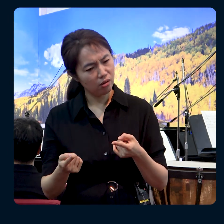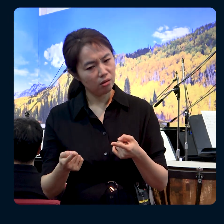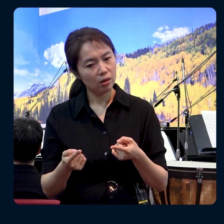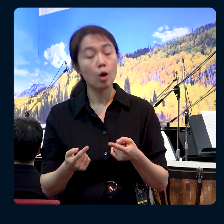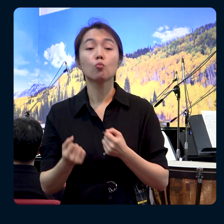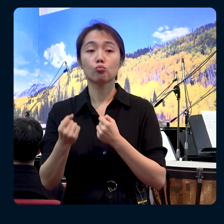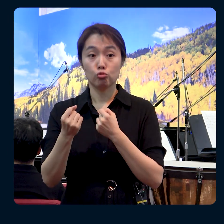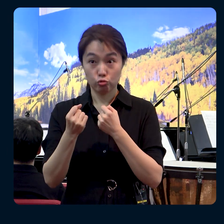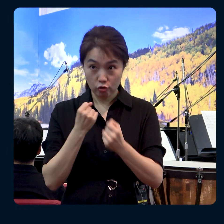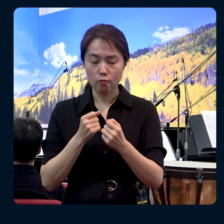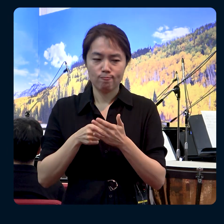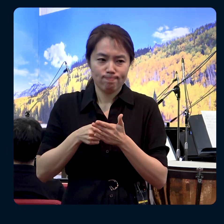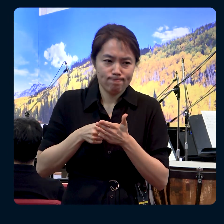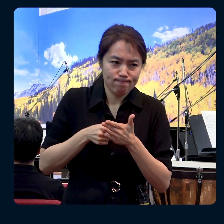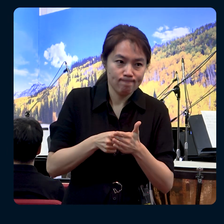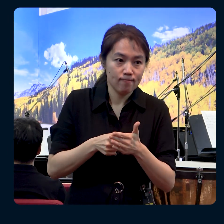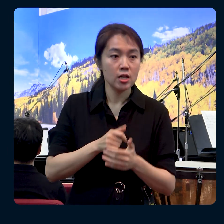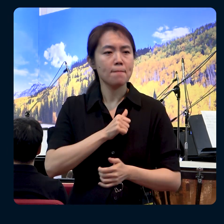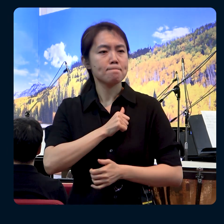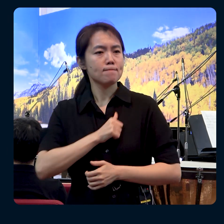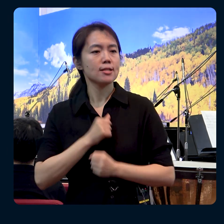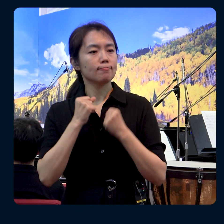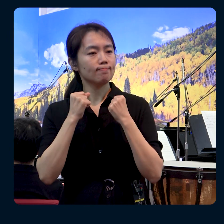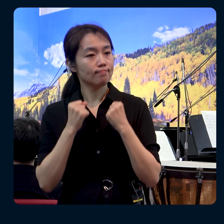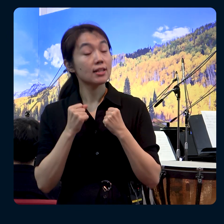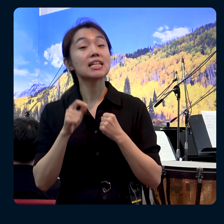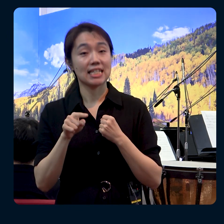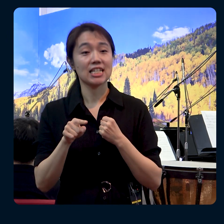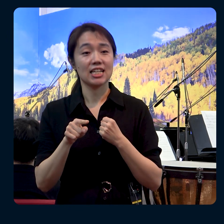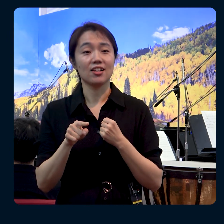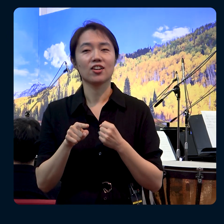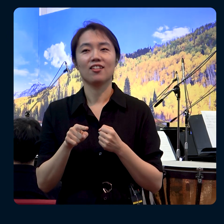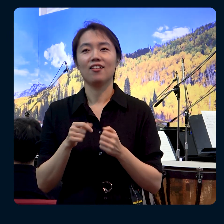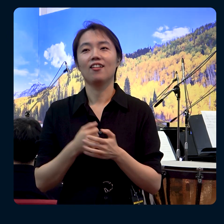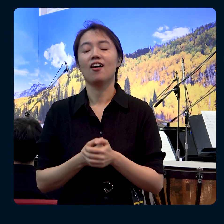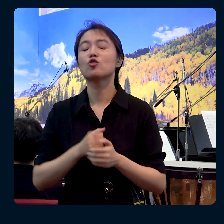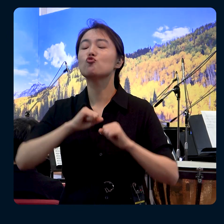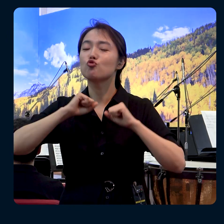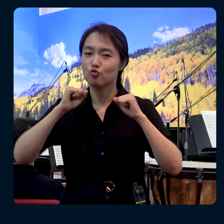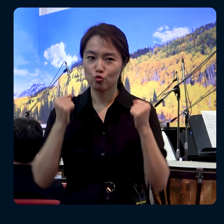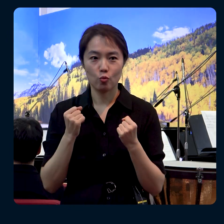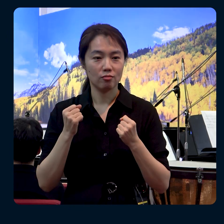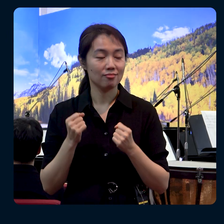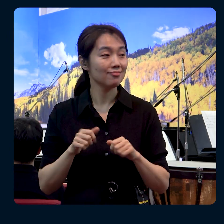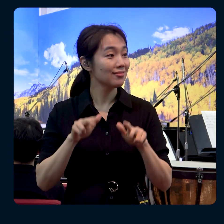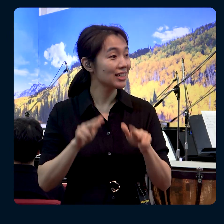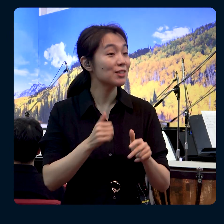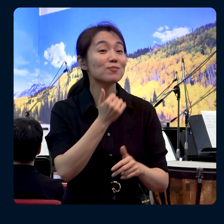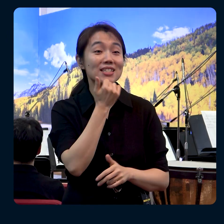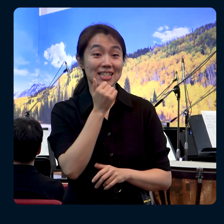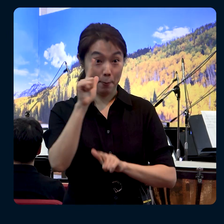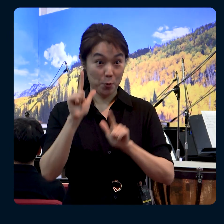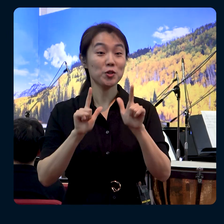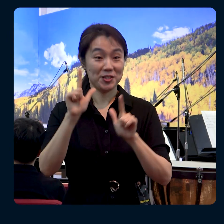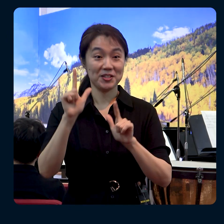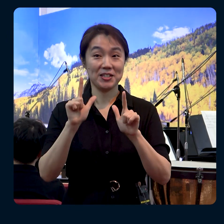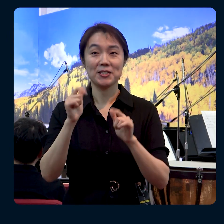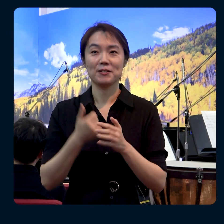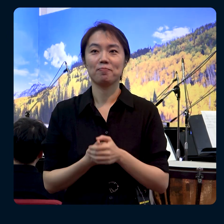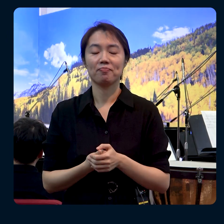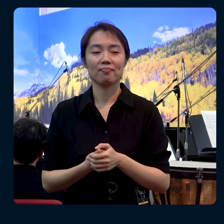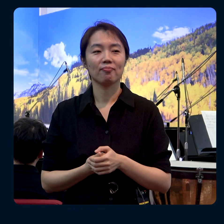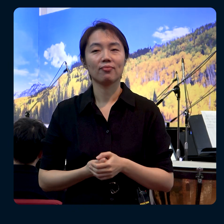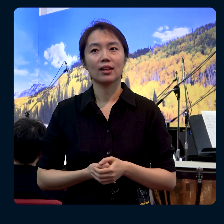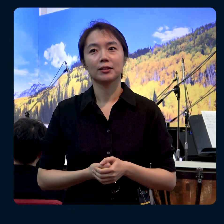올라가는 것, 이게 바로 순종이다 하는 것이죠. 그 순종을 이삭이 하고 있어요. 자, 그런데 그것이 다가